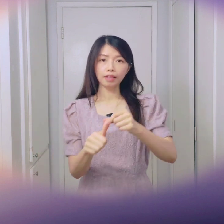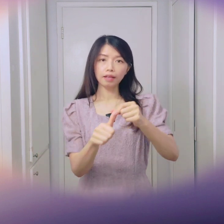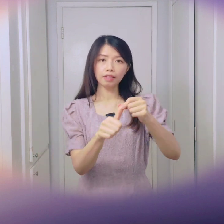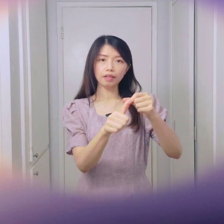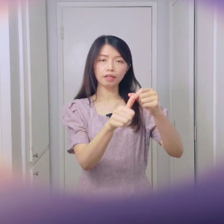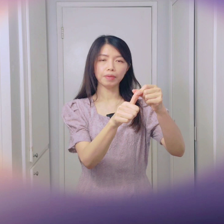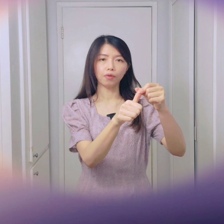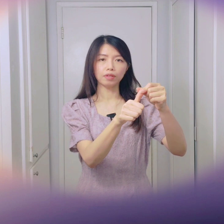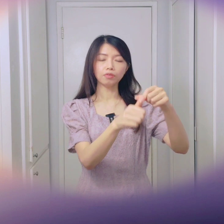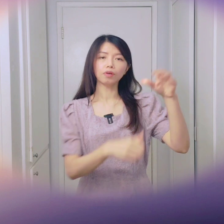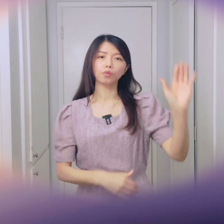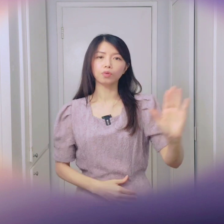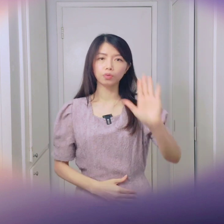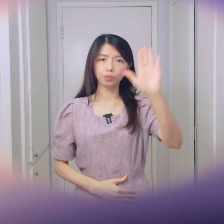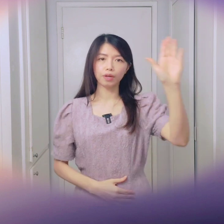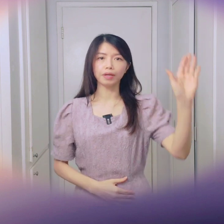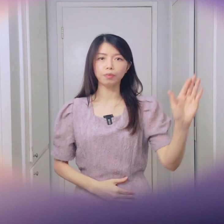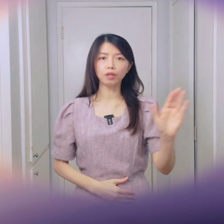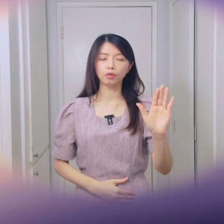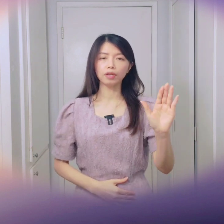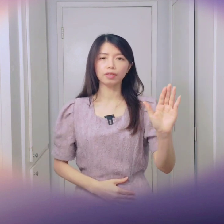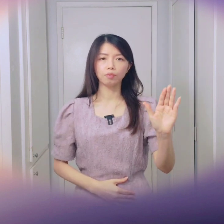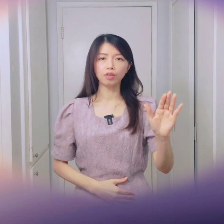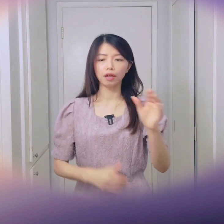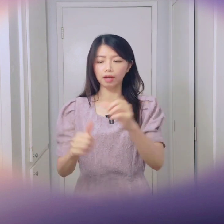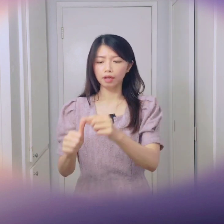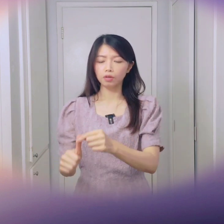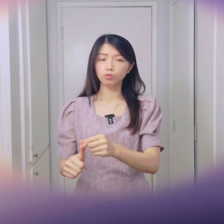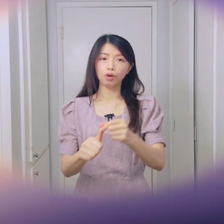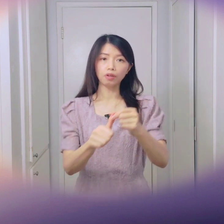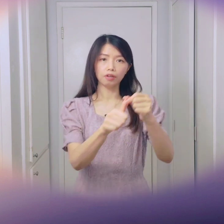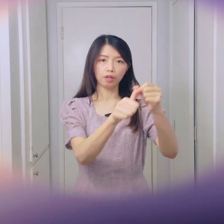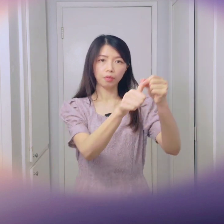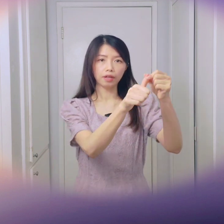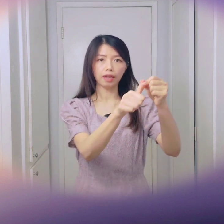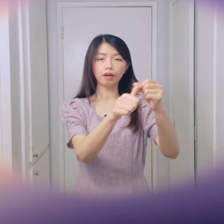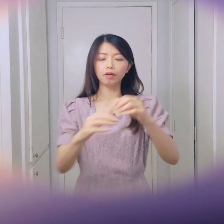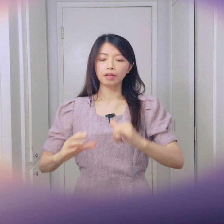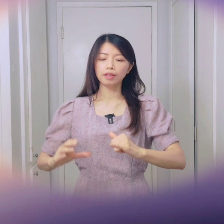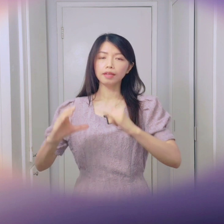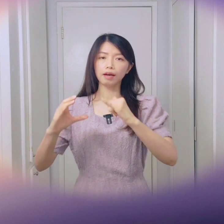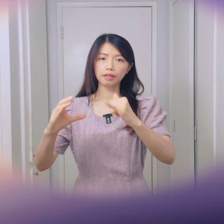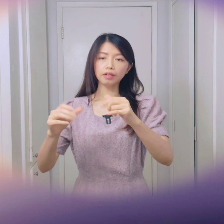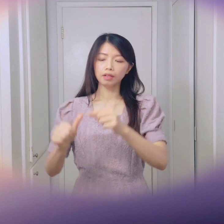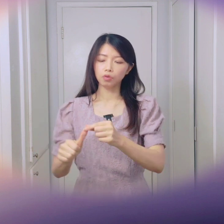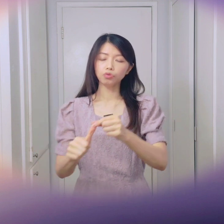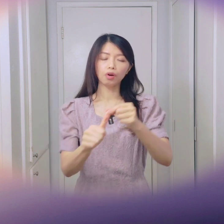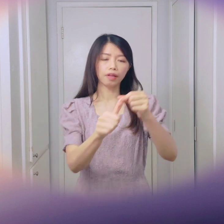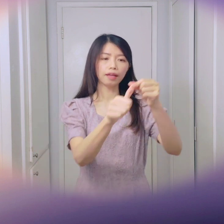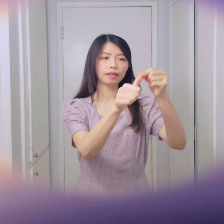제가 하나님이라고 하는 수어를 오른쪽 위에 많이 표현한다고 했기 때문에 구원 이렇게 표현할게요.